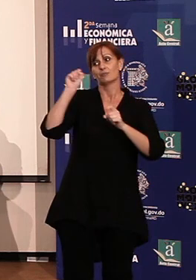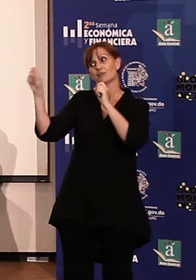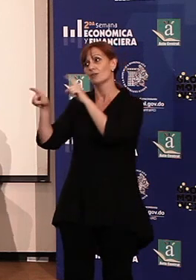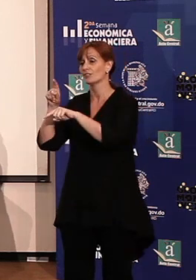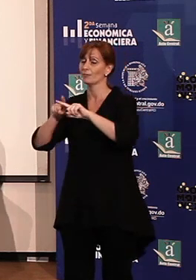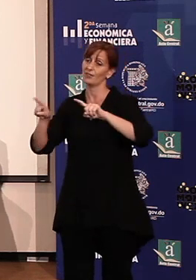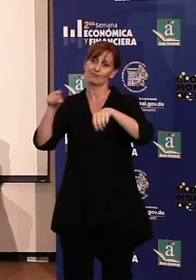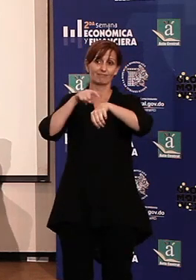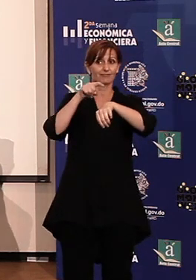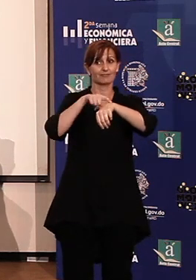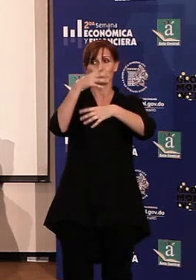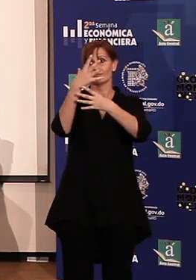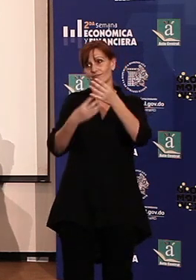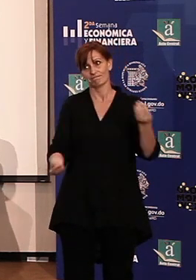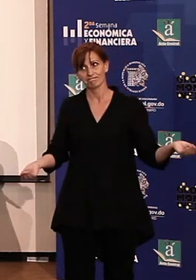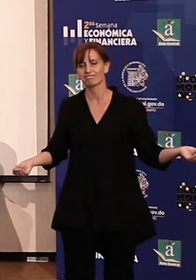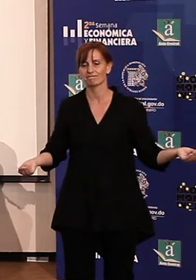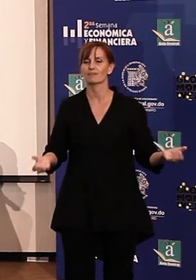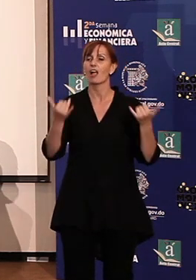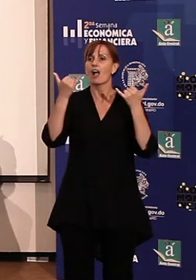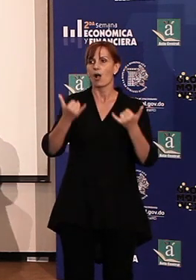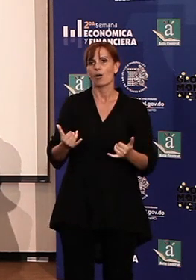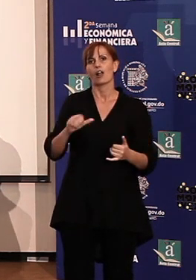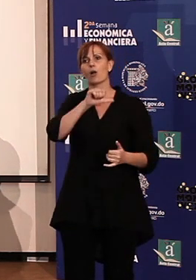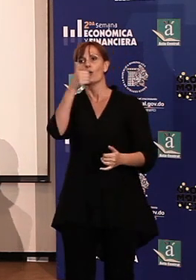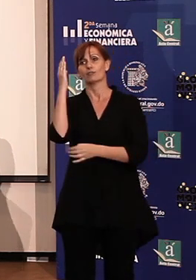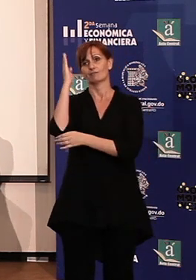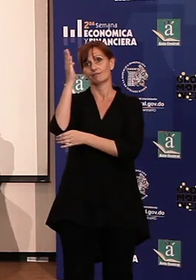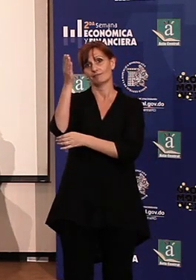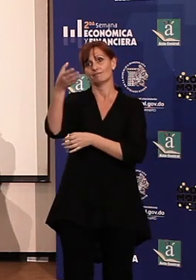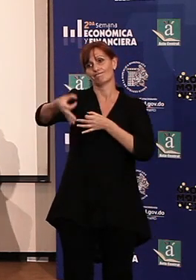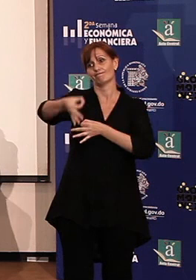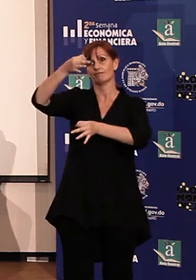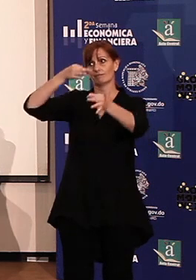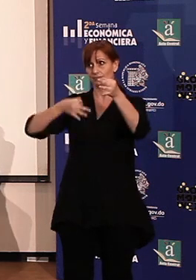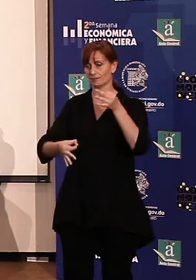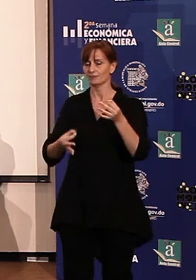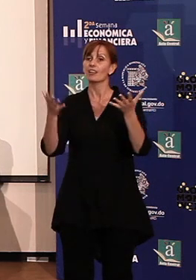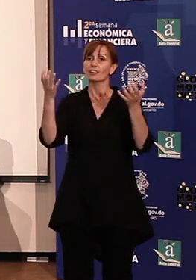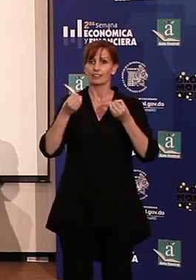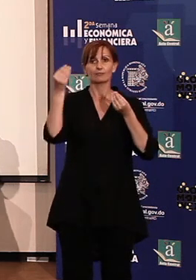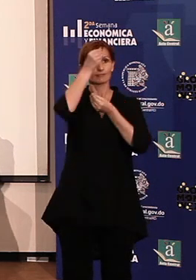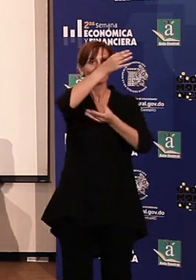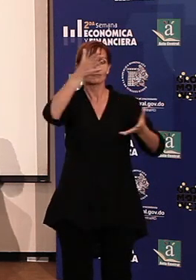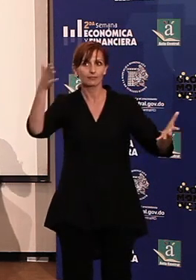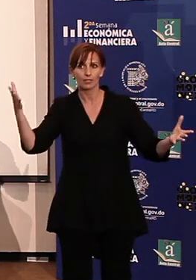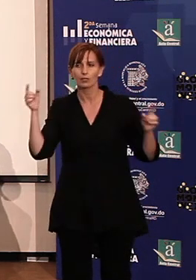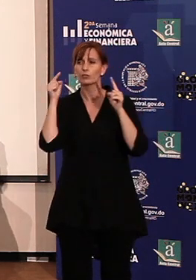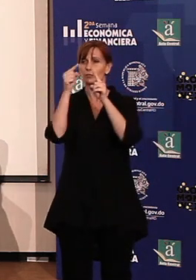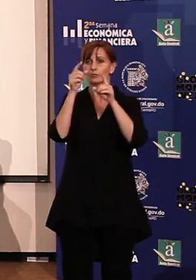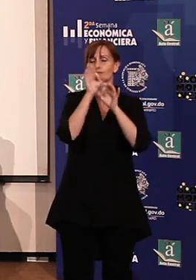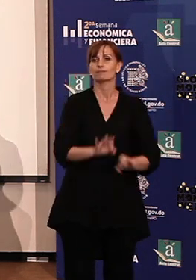más tiempo y ahora hay otra charla que viene a tomar este lugar yo quisiera decirles señores que un elemento muy